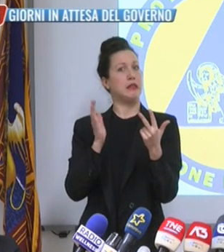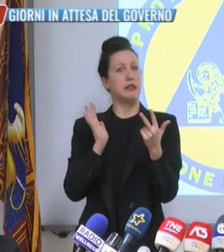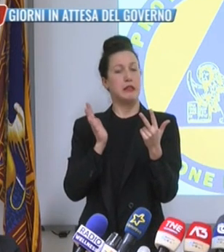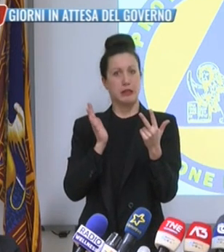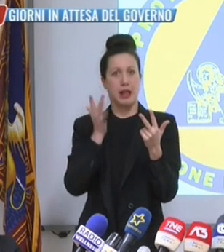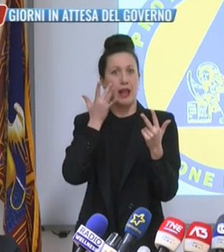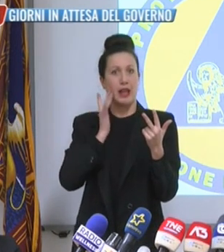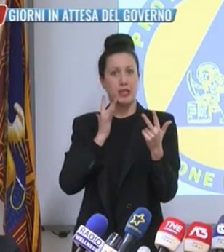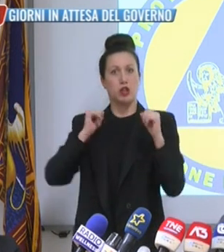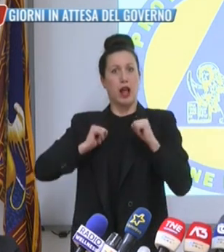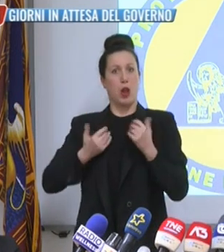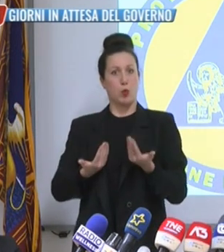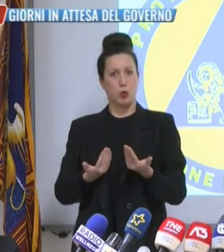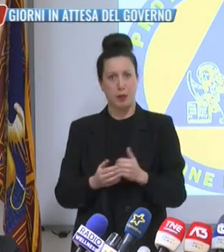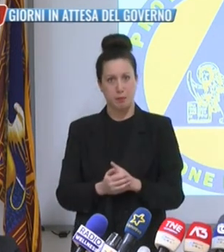tua salute.